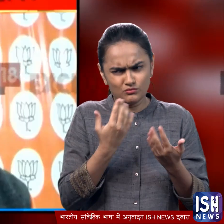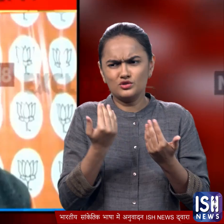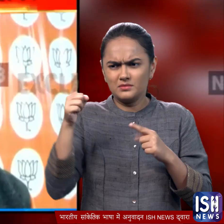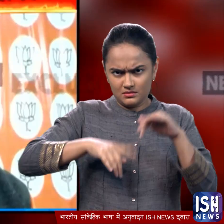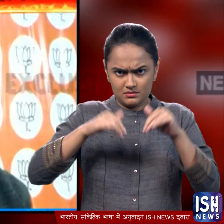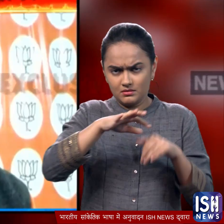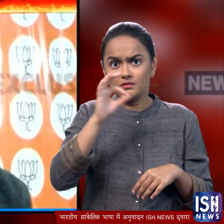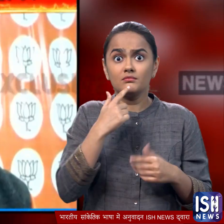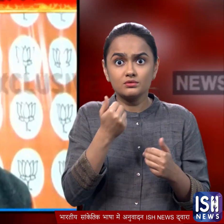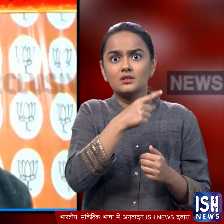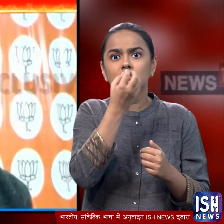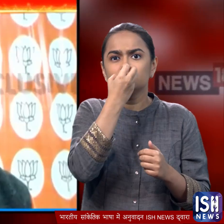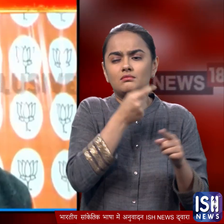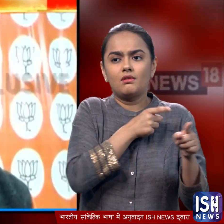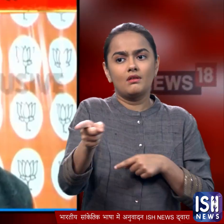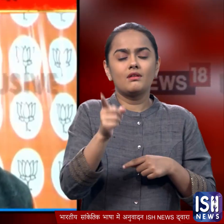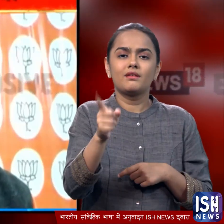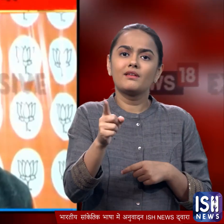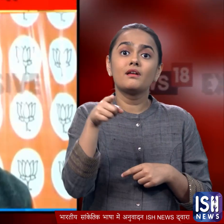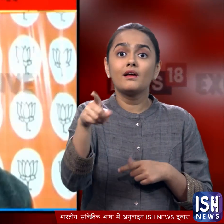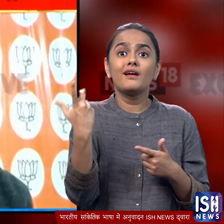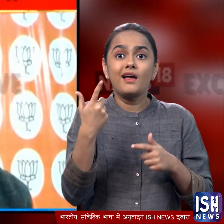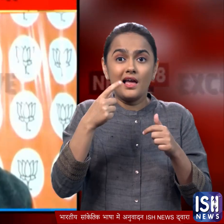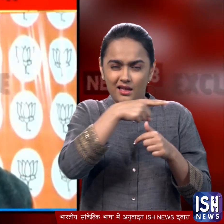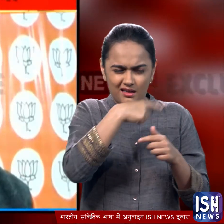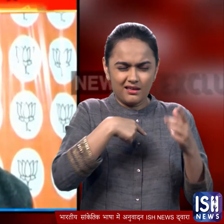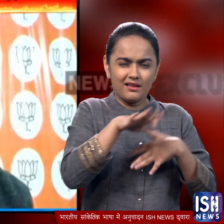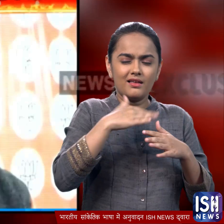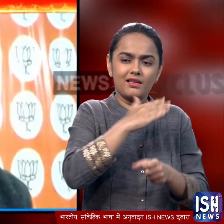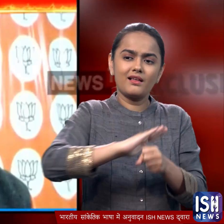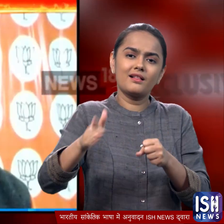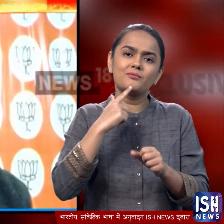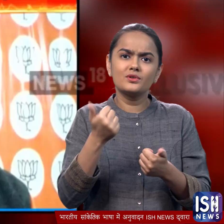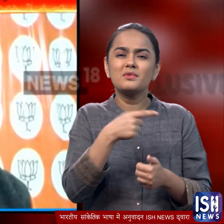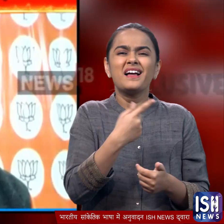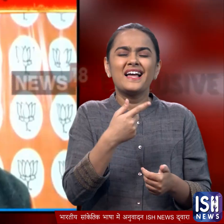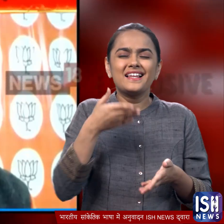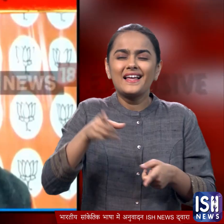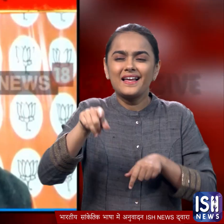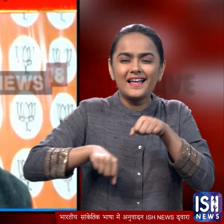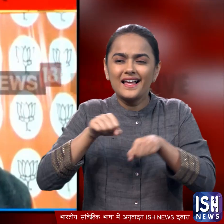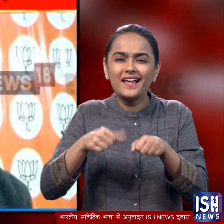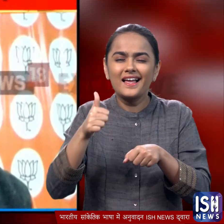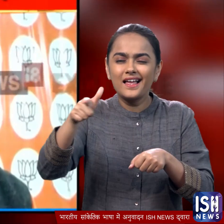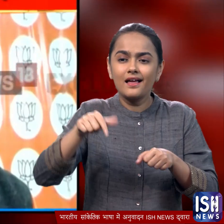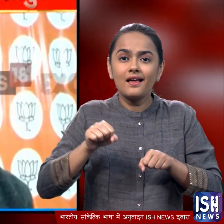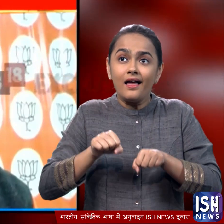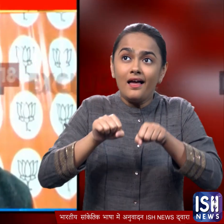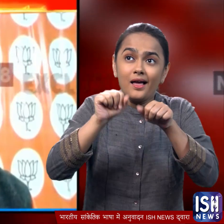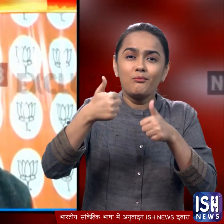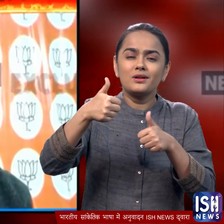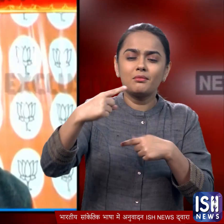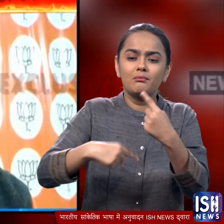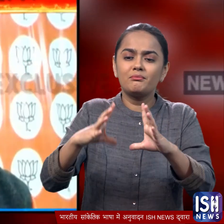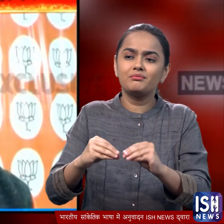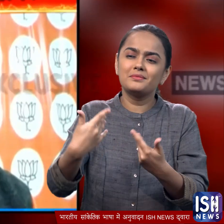हैं, बीजेपी ने उन पर निशाना साधा और दावा किया कि वो करहल से अखिलेश को हराएगी। मैनपुरी में भी उनकी हालत पतली है, हम उनकी साइकिल को करहल